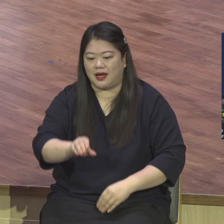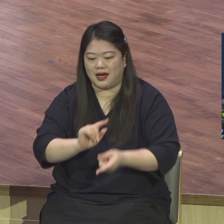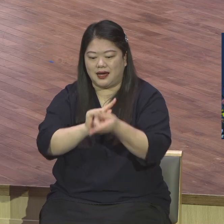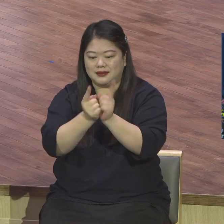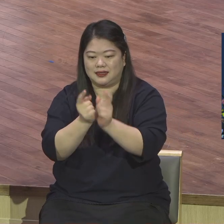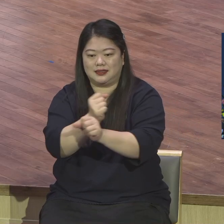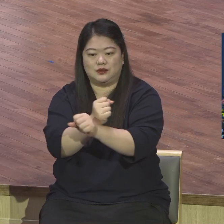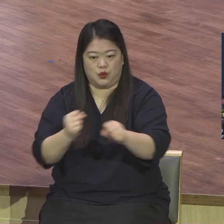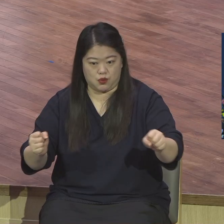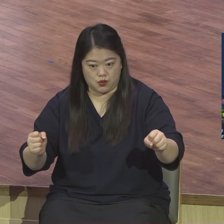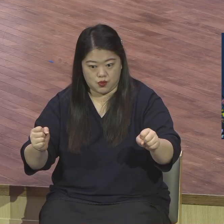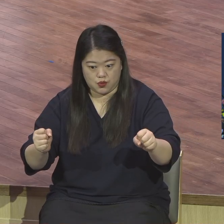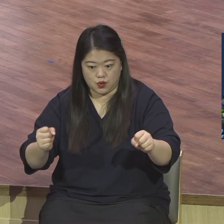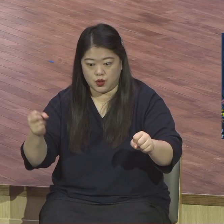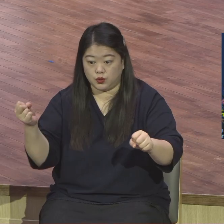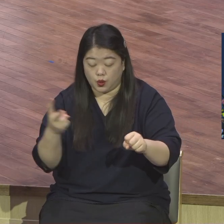부활의